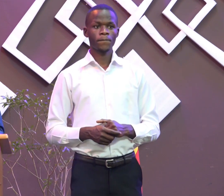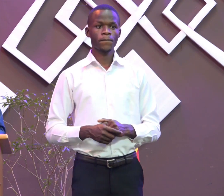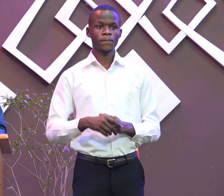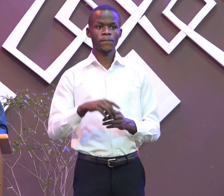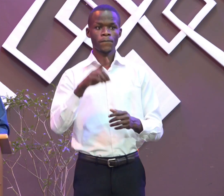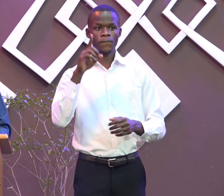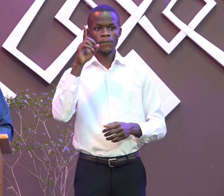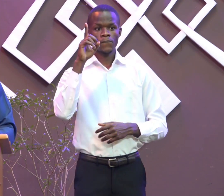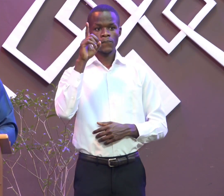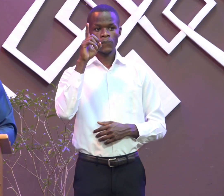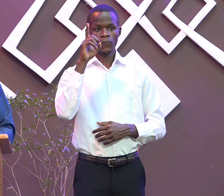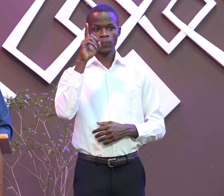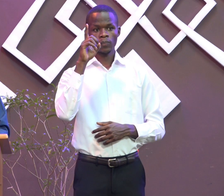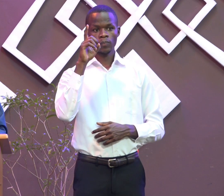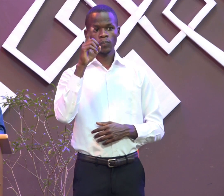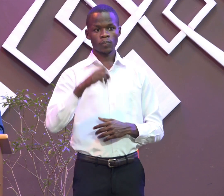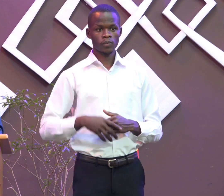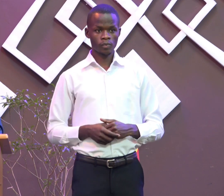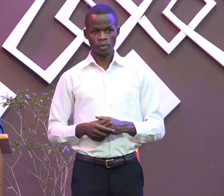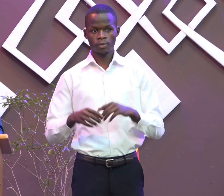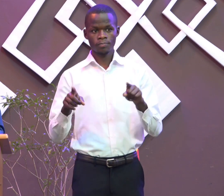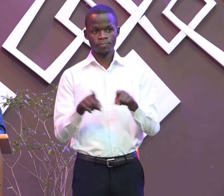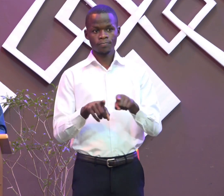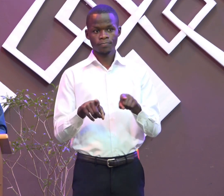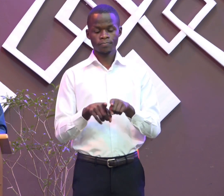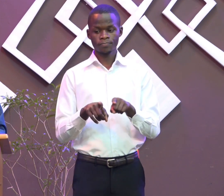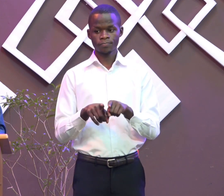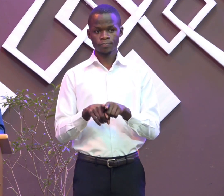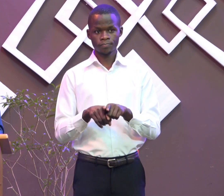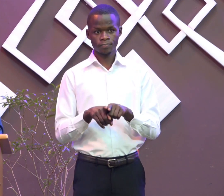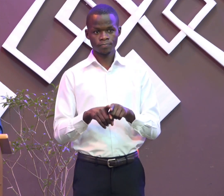*1* okay merchant code Airtel tunyiga